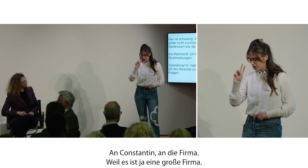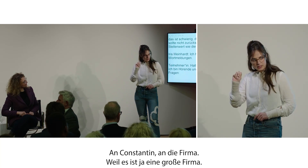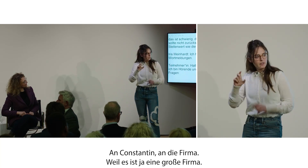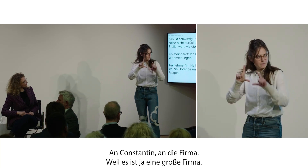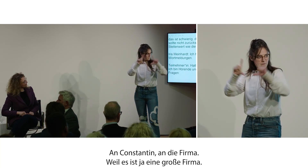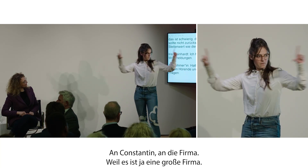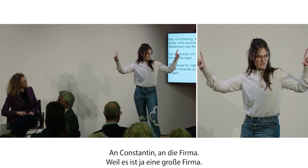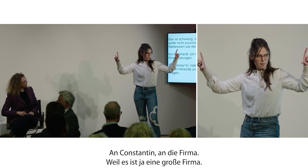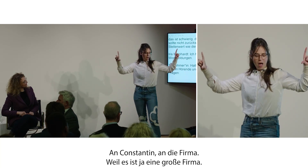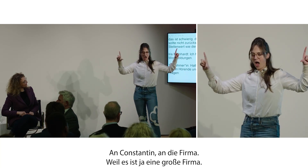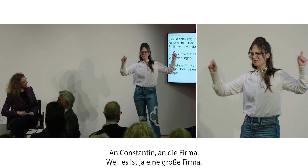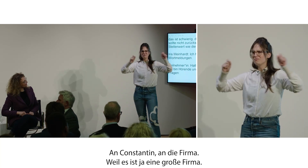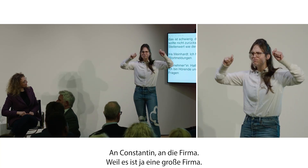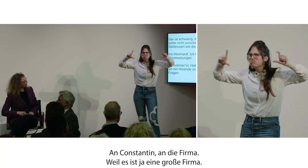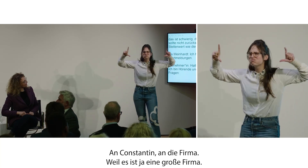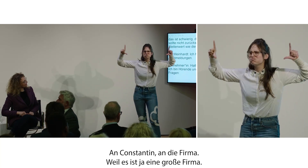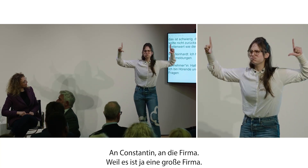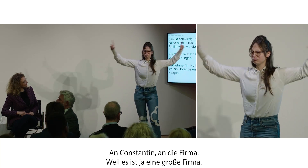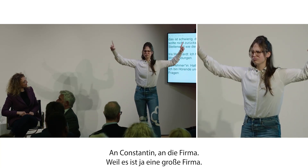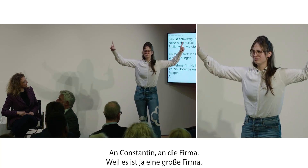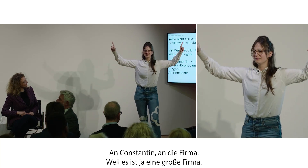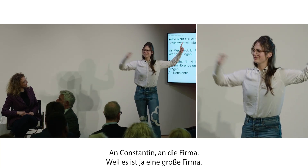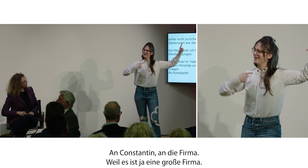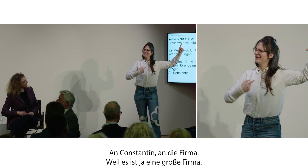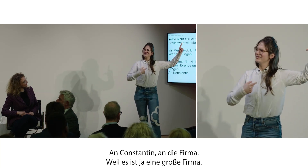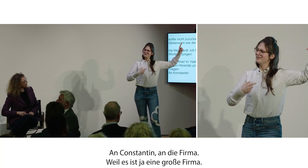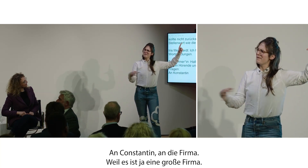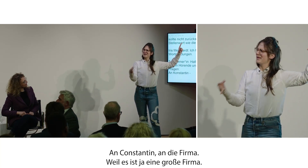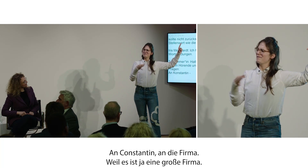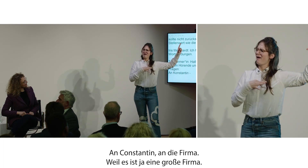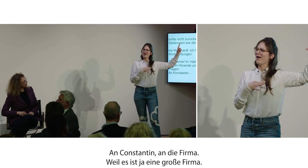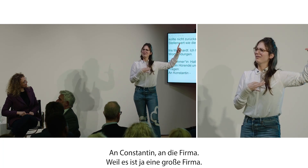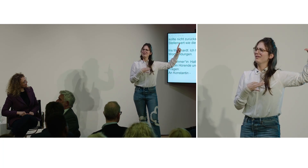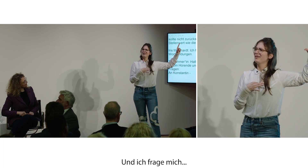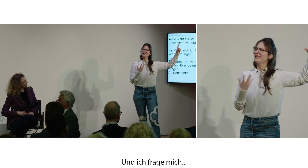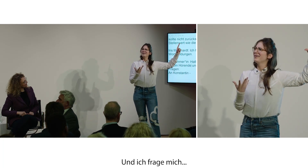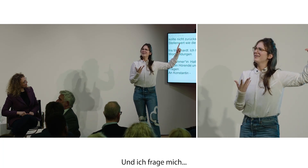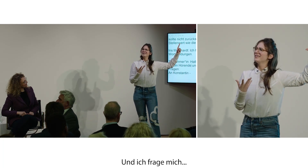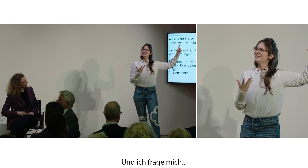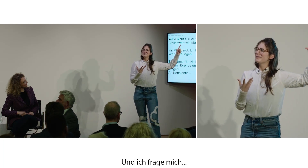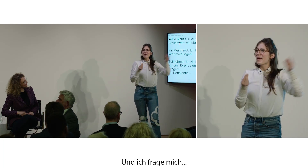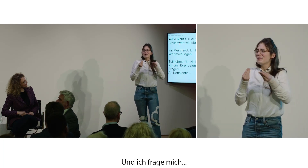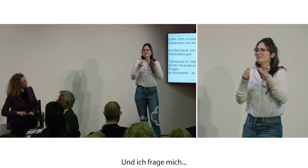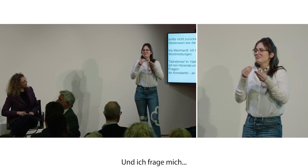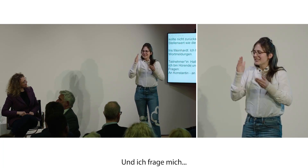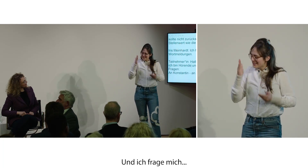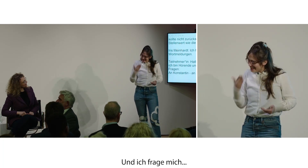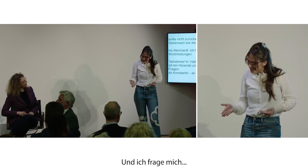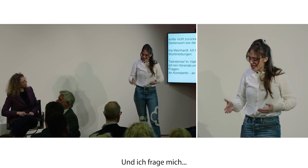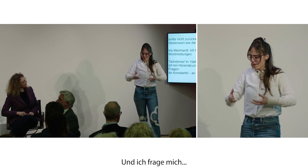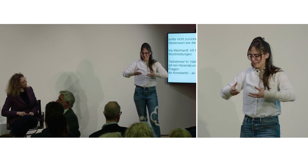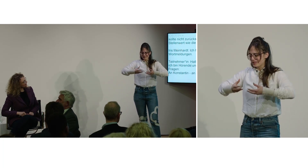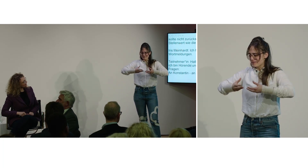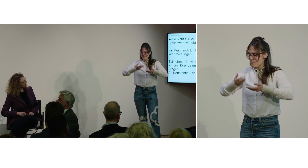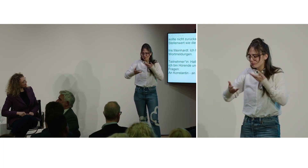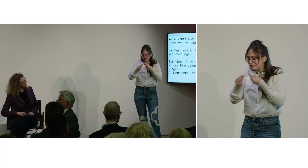an Konstantin, an die Firma, weil es ist ja eine große Firma. Und ich frage